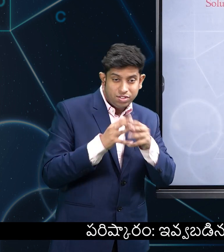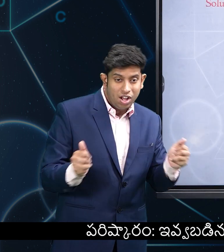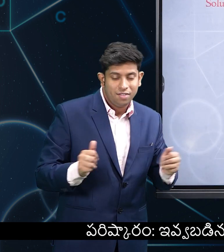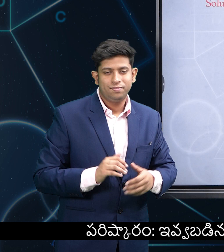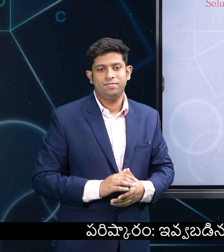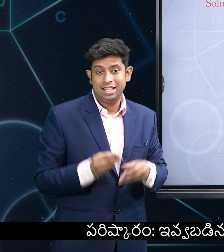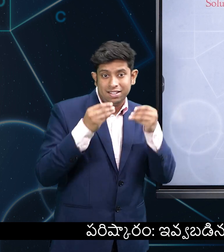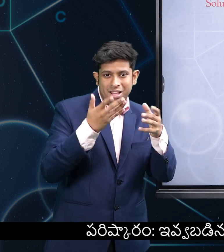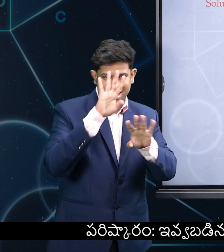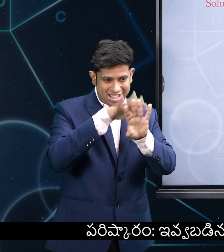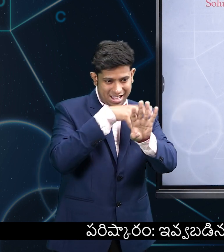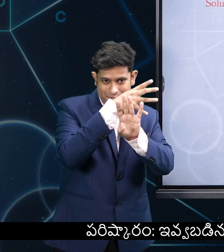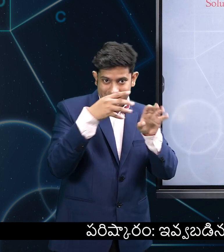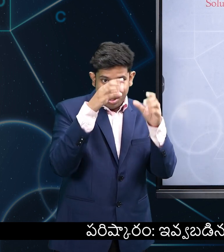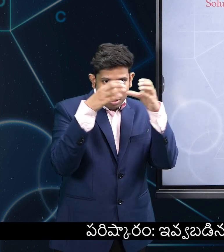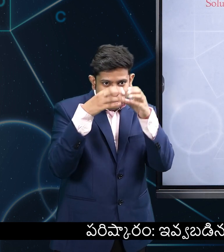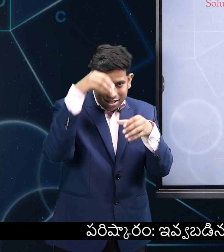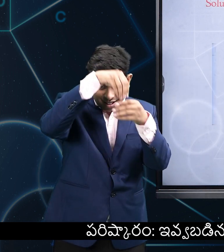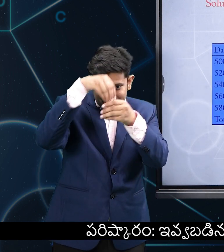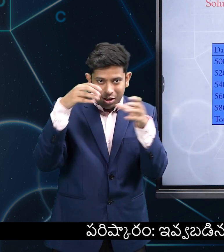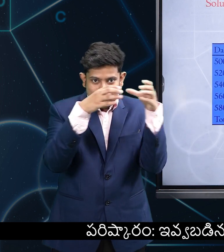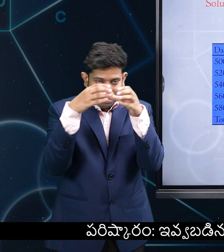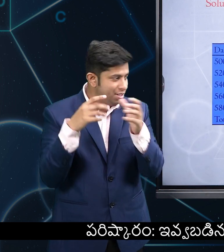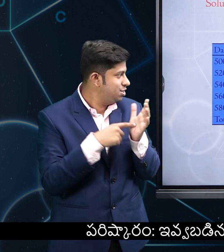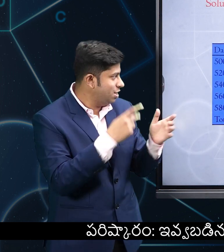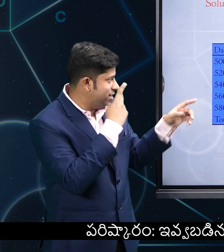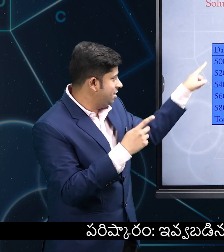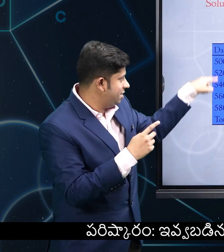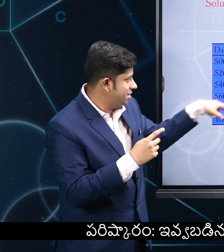పరిష్కారం. ఇవ్వబడిన పట్టిక సమూహ డేటాను కలిగి ఉంటుంది.